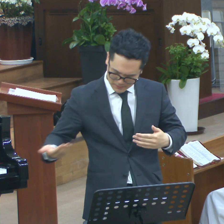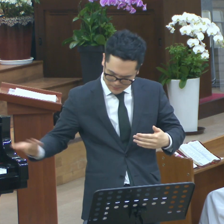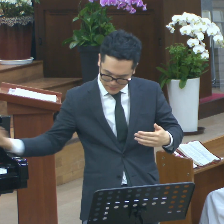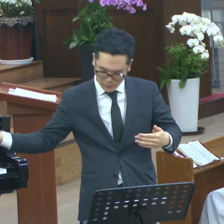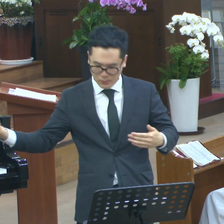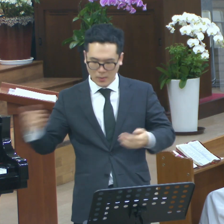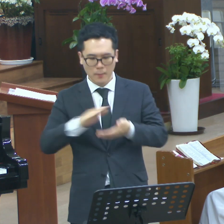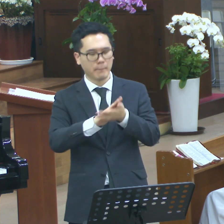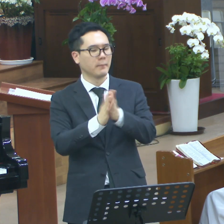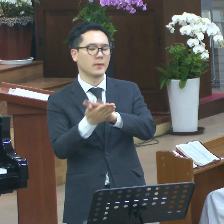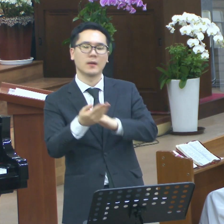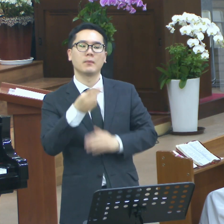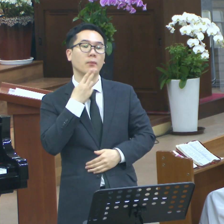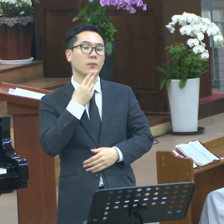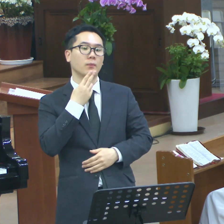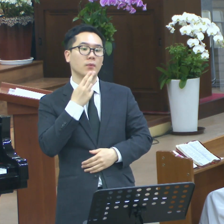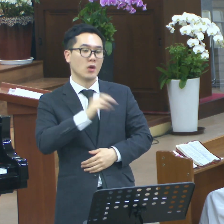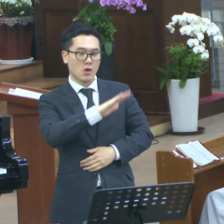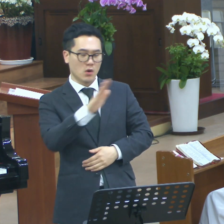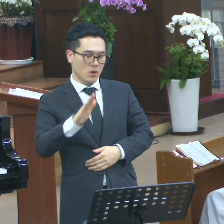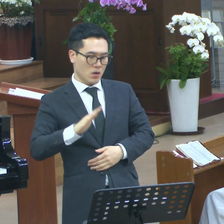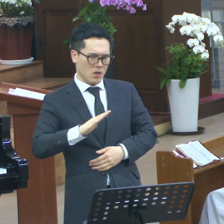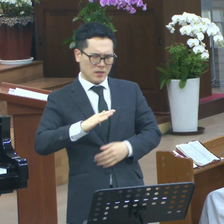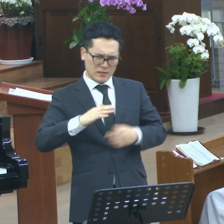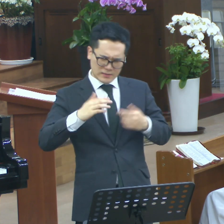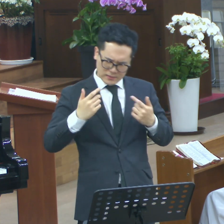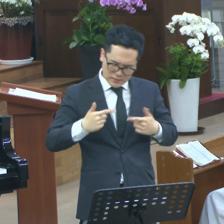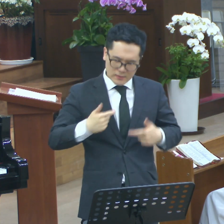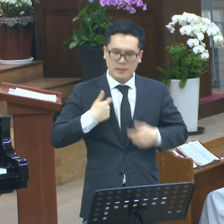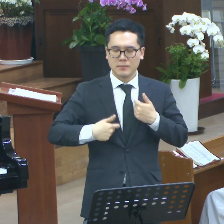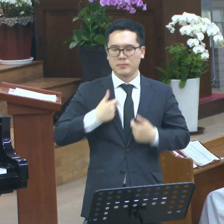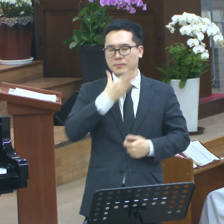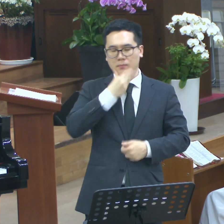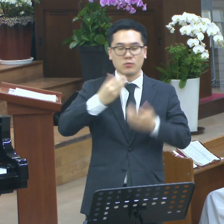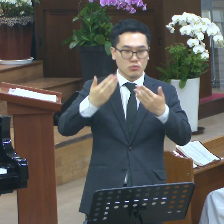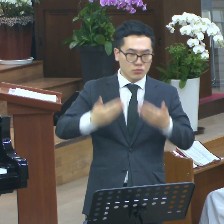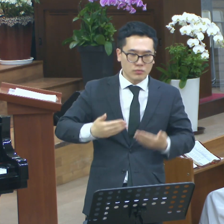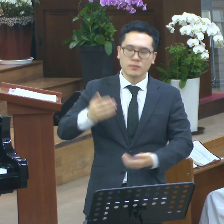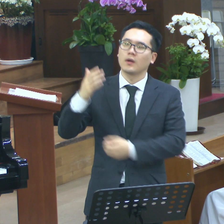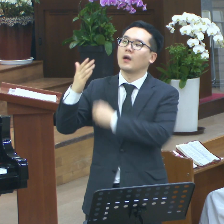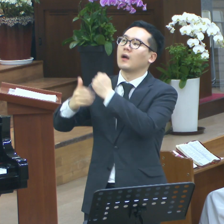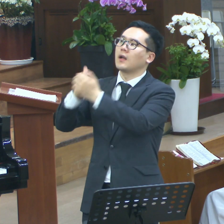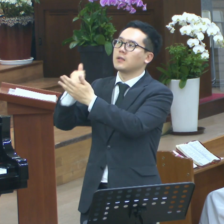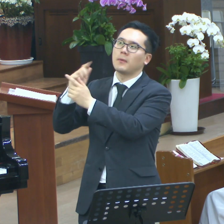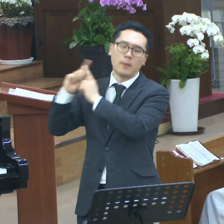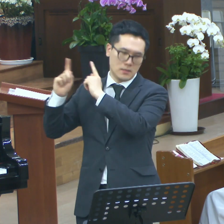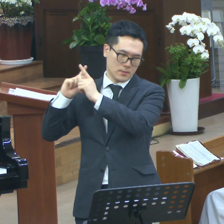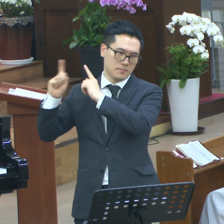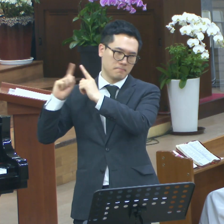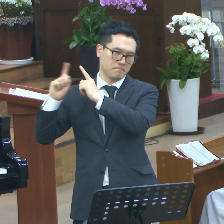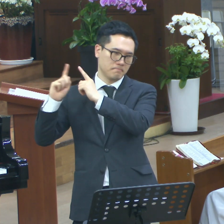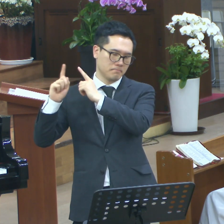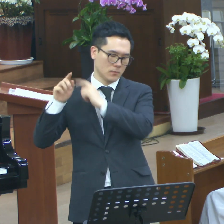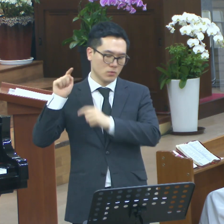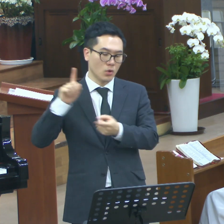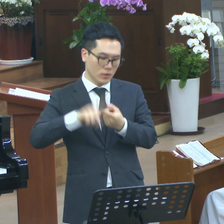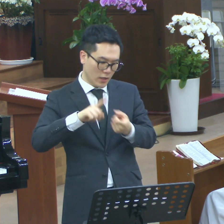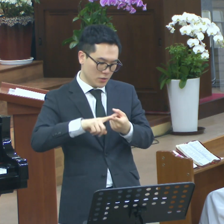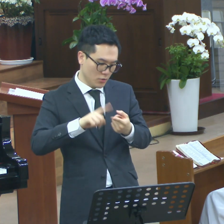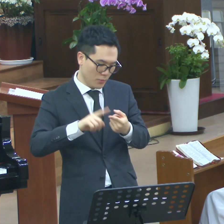줄 수 있는 최고의 하나님의 선물이 토라, 하나님의 말씀이다 하고 시를 썼는데 이 시를